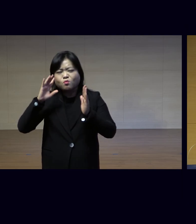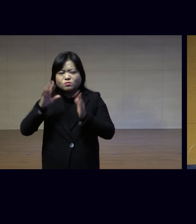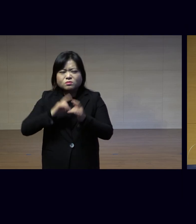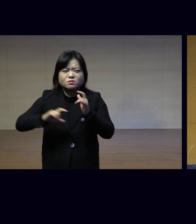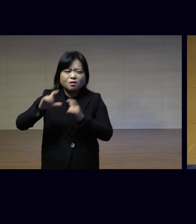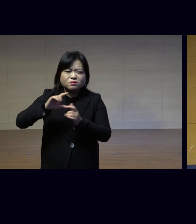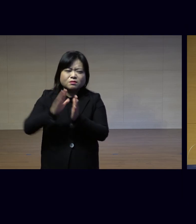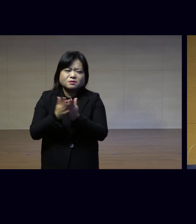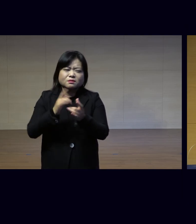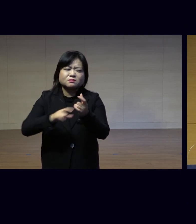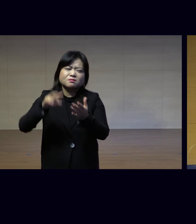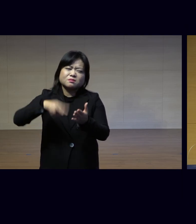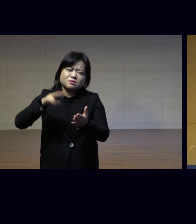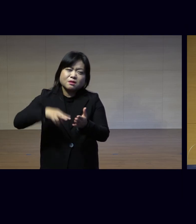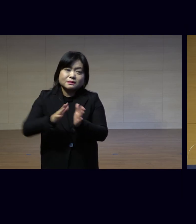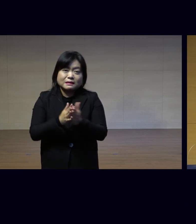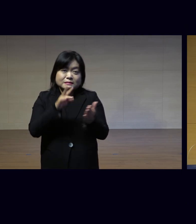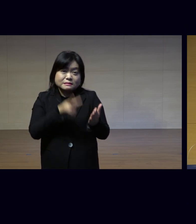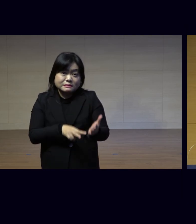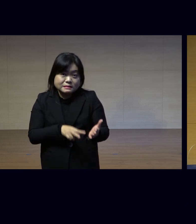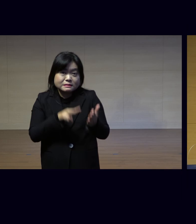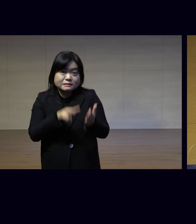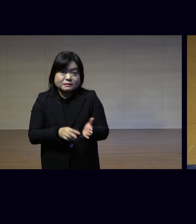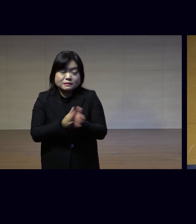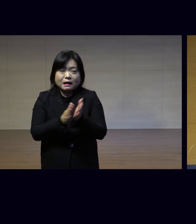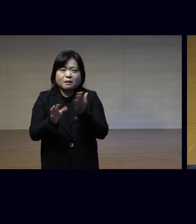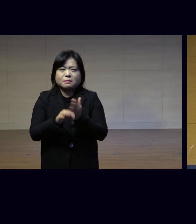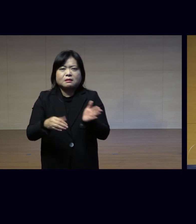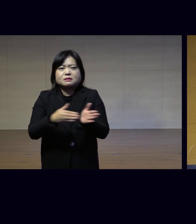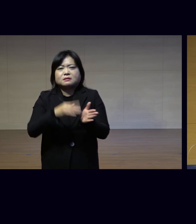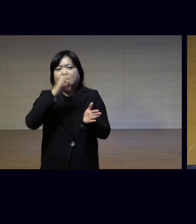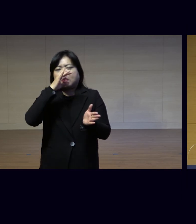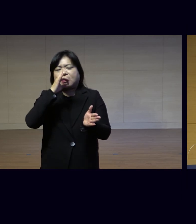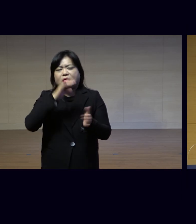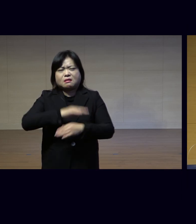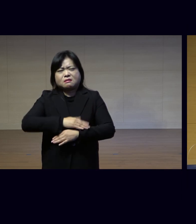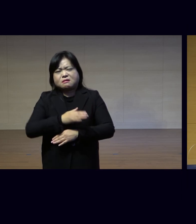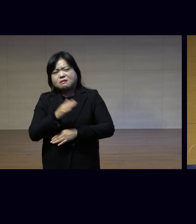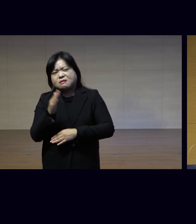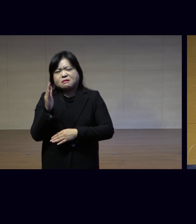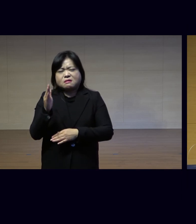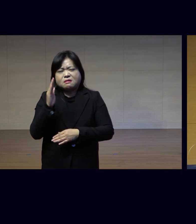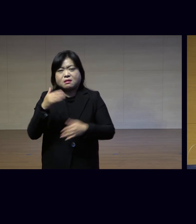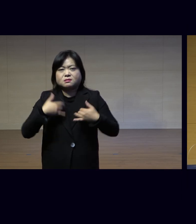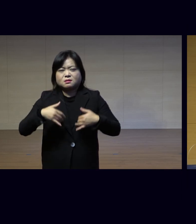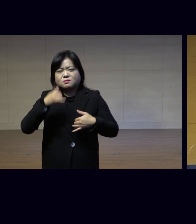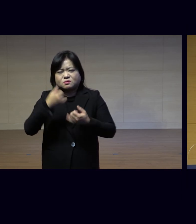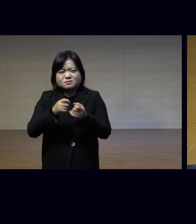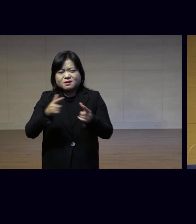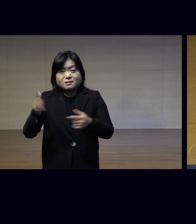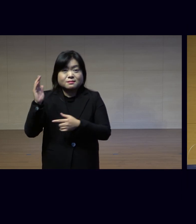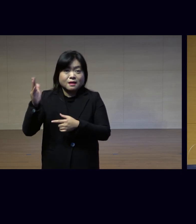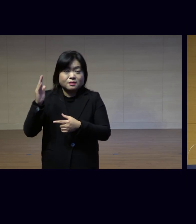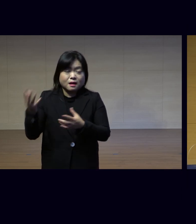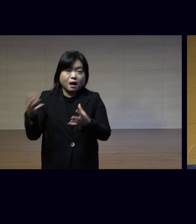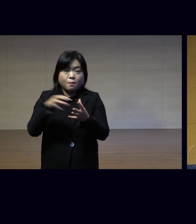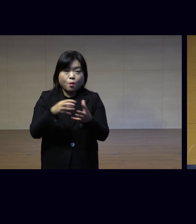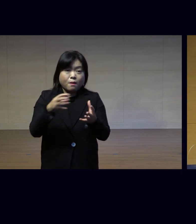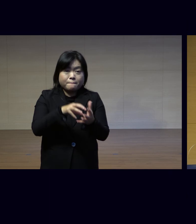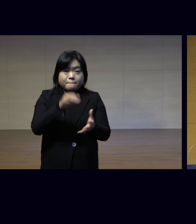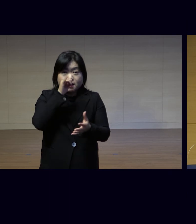하고 책을 한번 놓으면 놓을 수가 없는, 왜냐하면 너무나 스토리텔링이 탄탄하고 너무나 다양한 이야기들이 뭐 물론